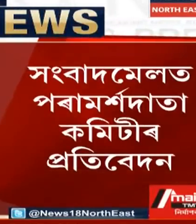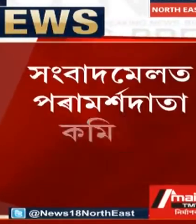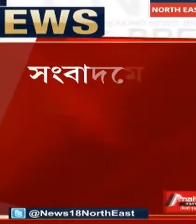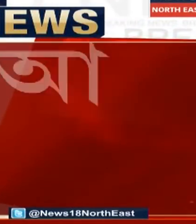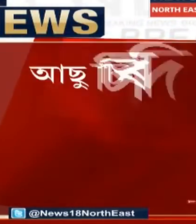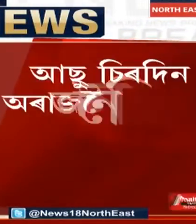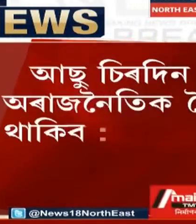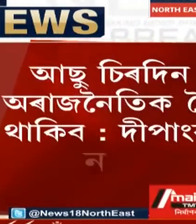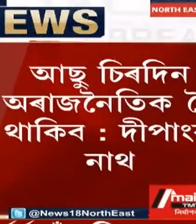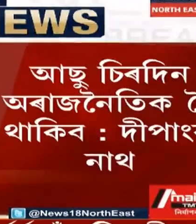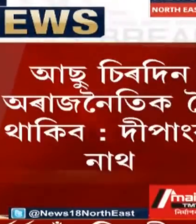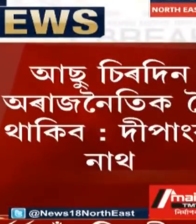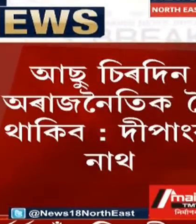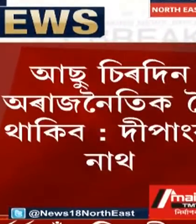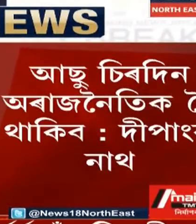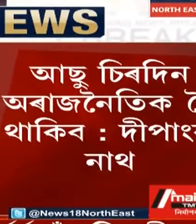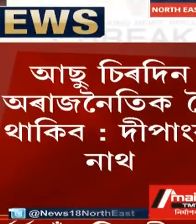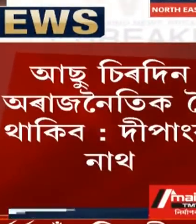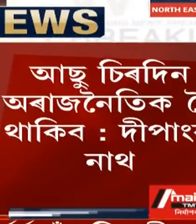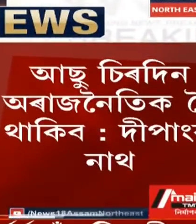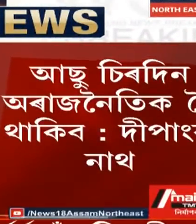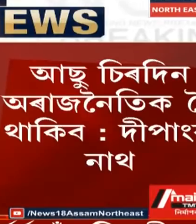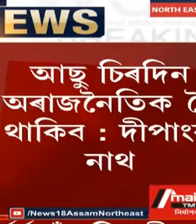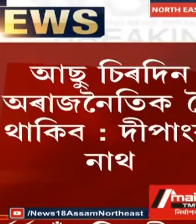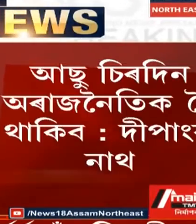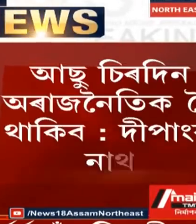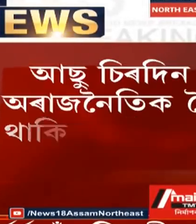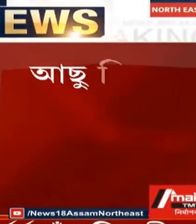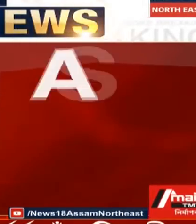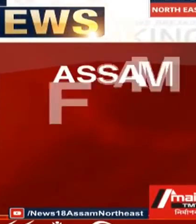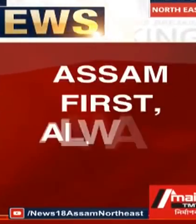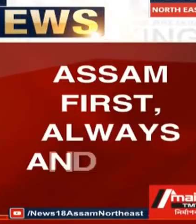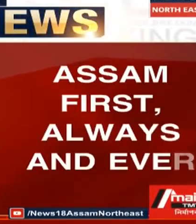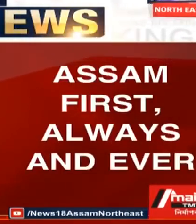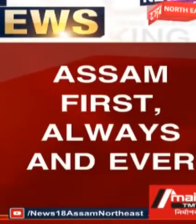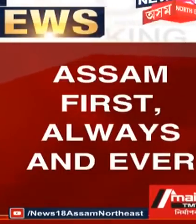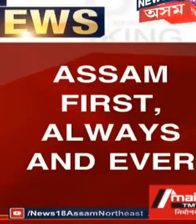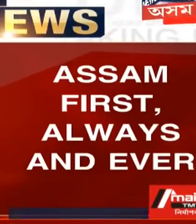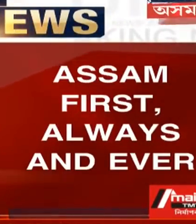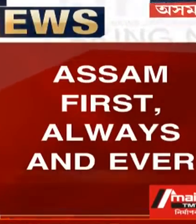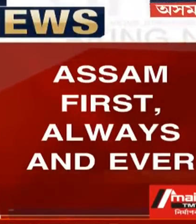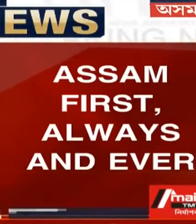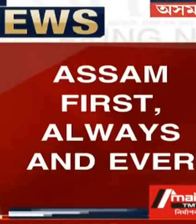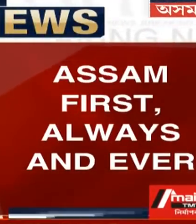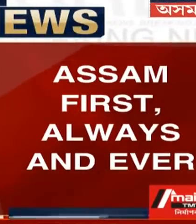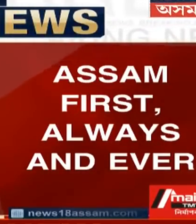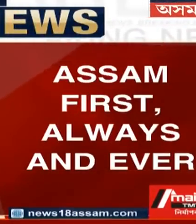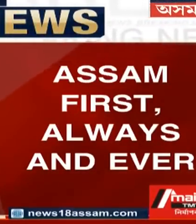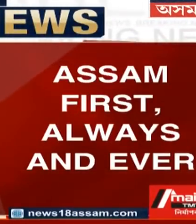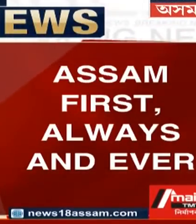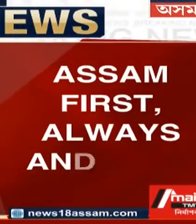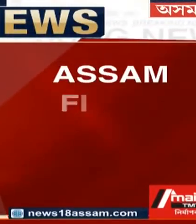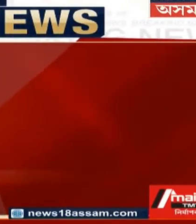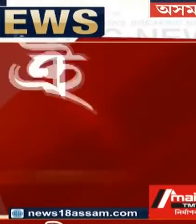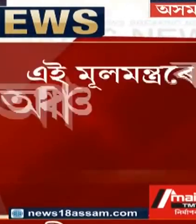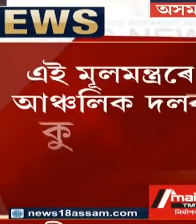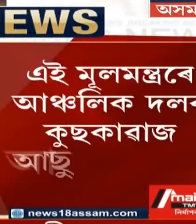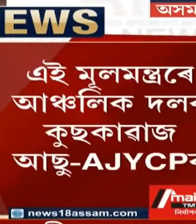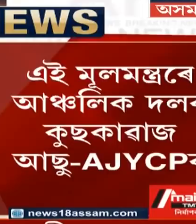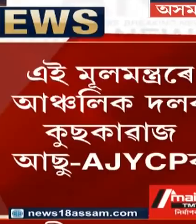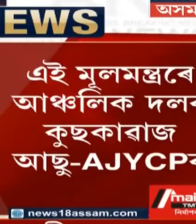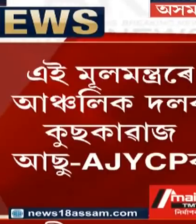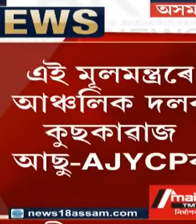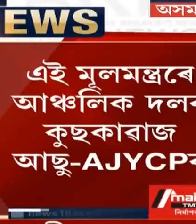दायित्व दिया होइसे आनहाते परामर्शदाता कमिटीए दाखिल करा प्रतिवेदनर राजनैतिक प्रस्ताव राजहुआ करिले आसुए